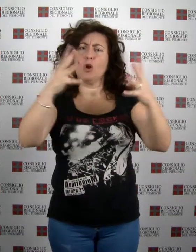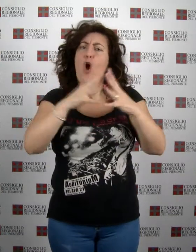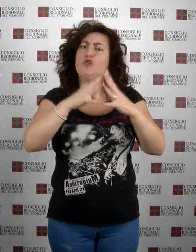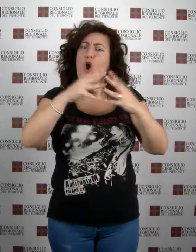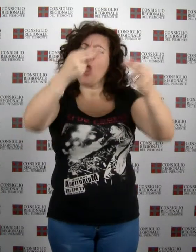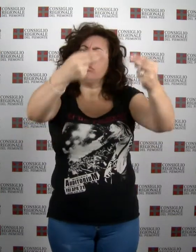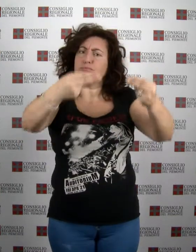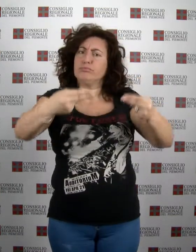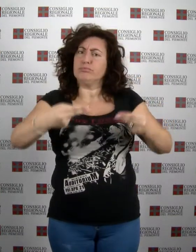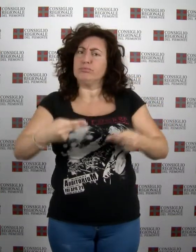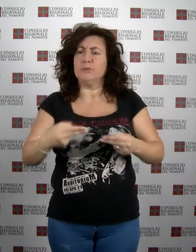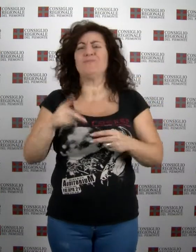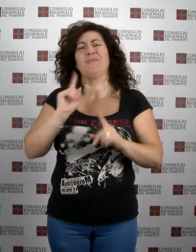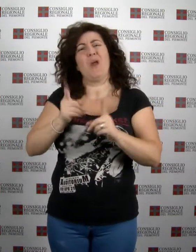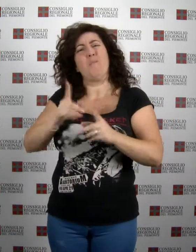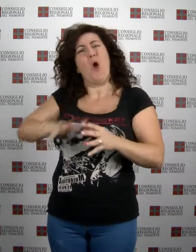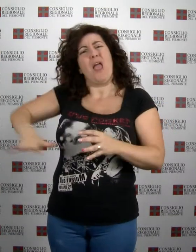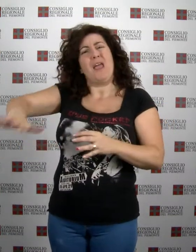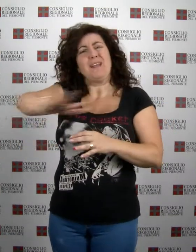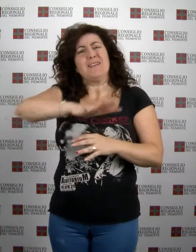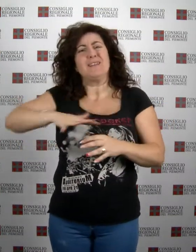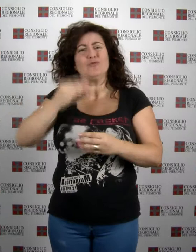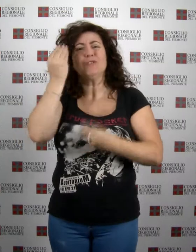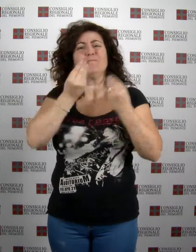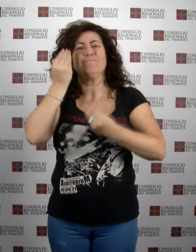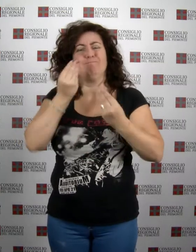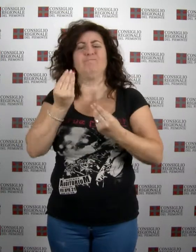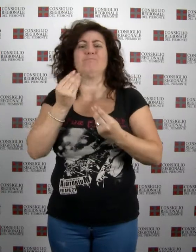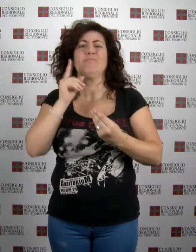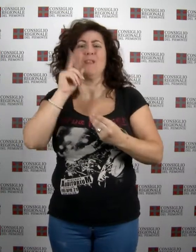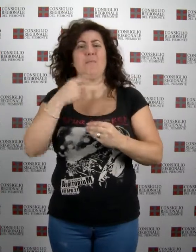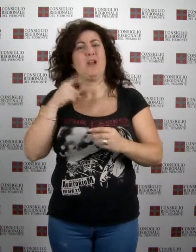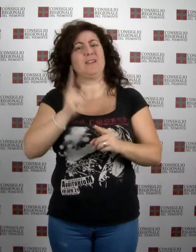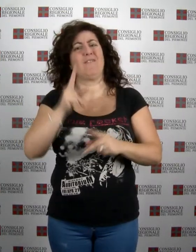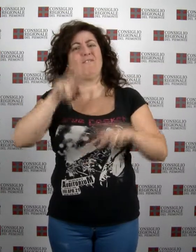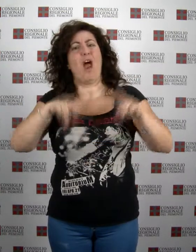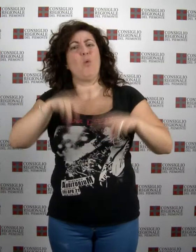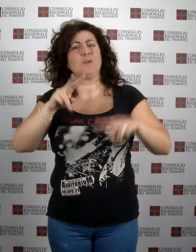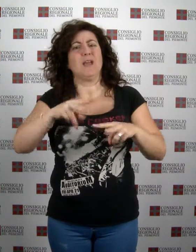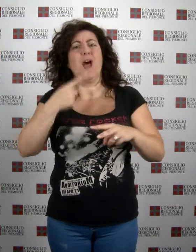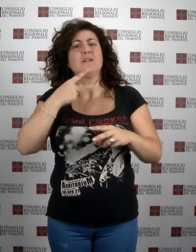politiche di valutare con una maggiore attenzione i presunti casi di conflitto di interesse.